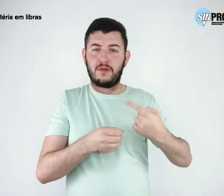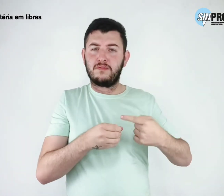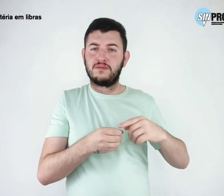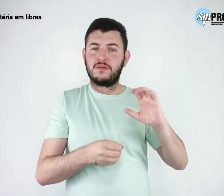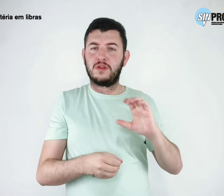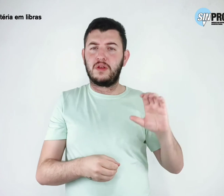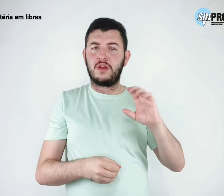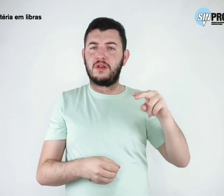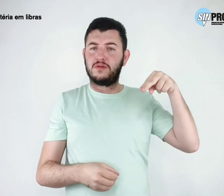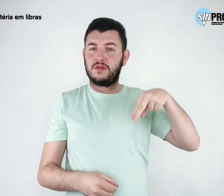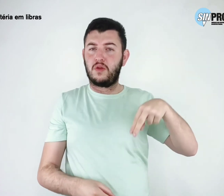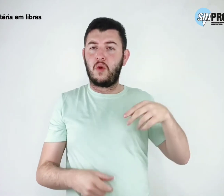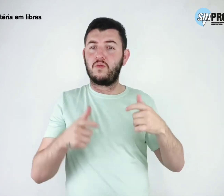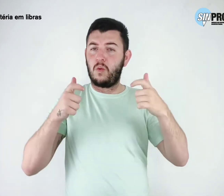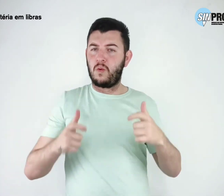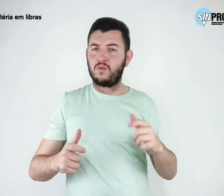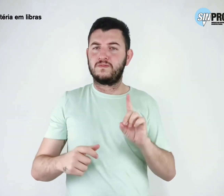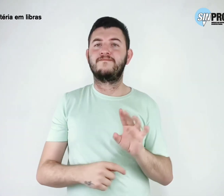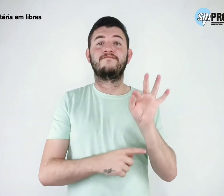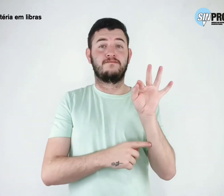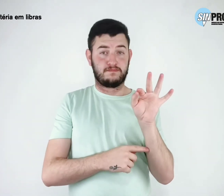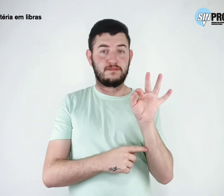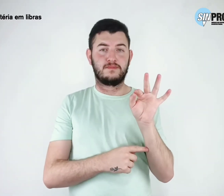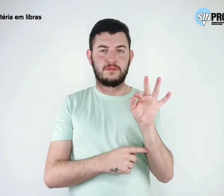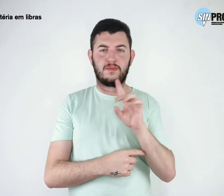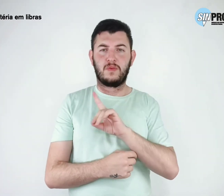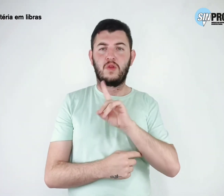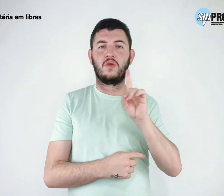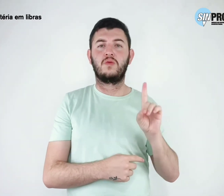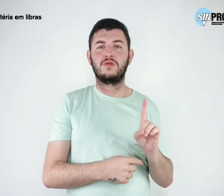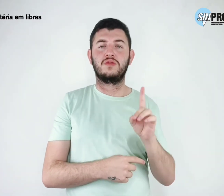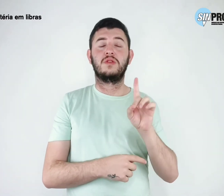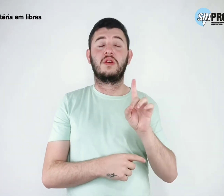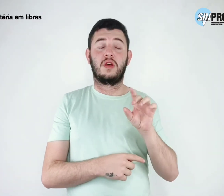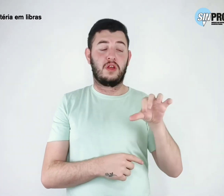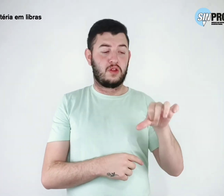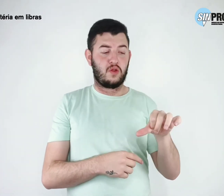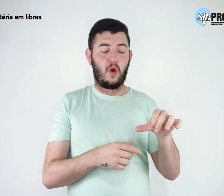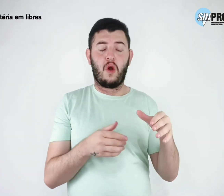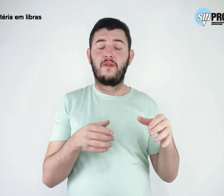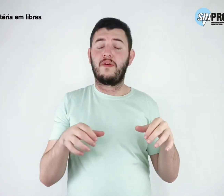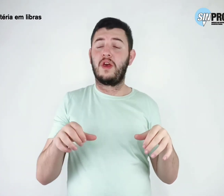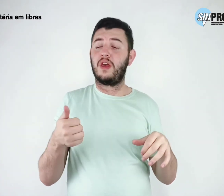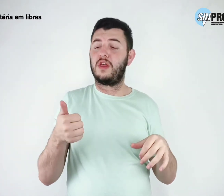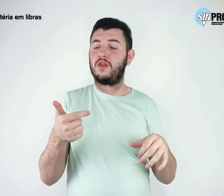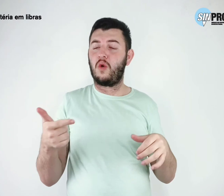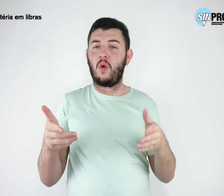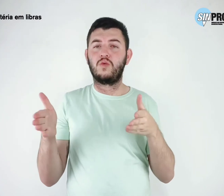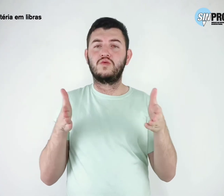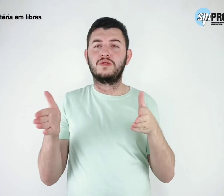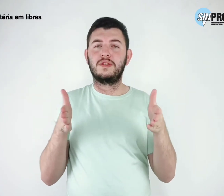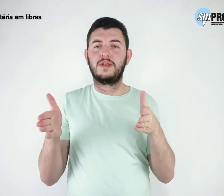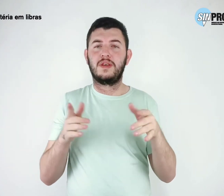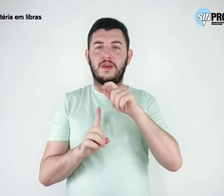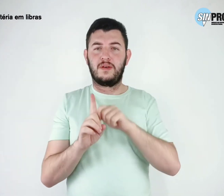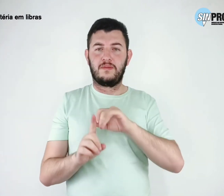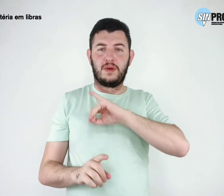Ceilândia Norte, no Distrito Federal, entre os dias 9 e 12 de junho, e de fazer vários reféns